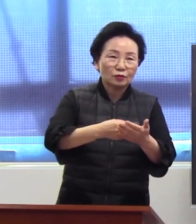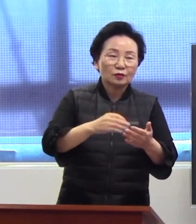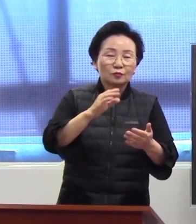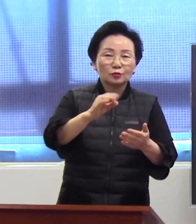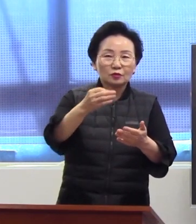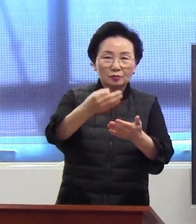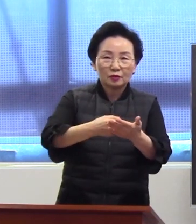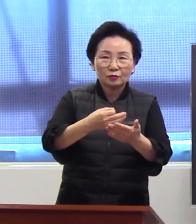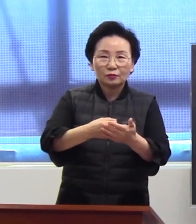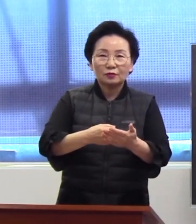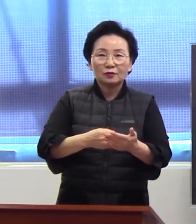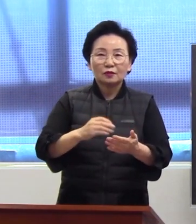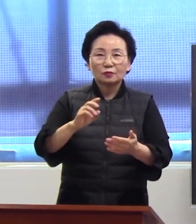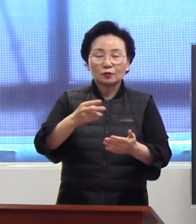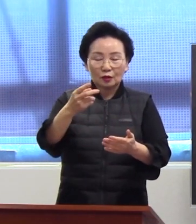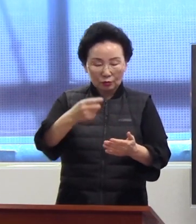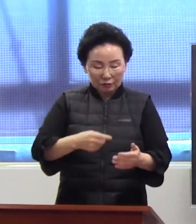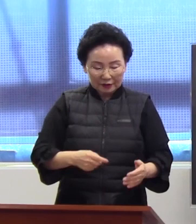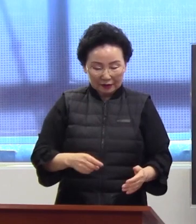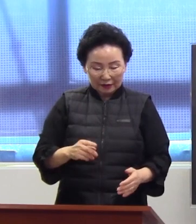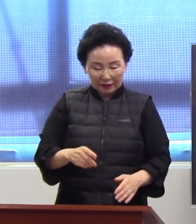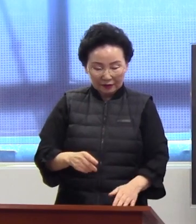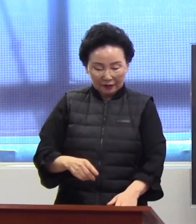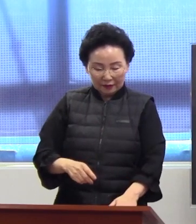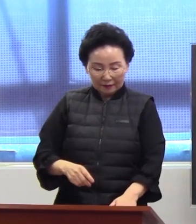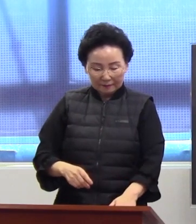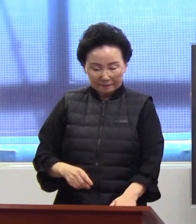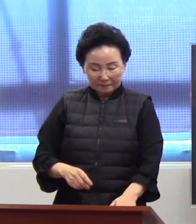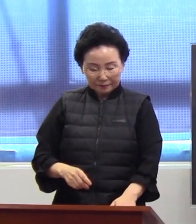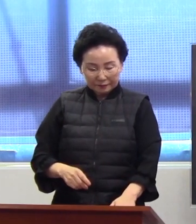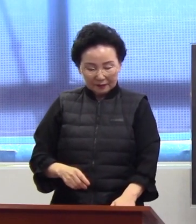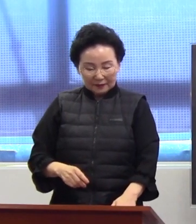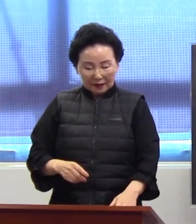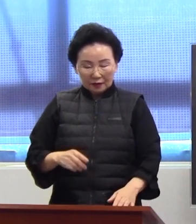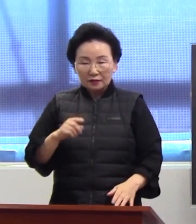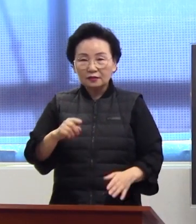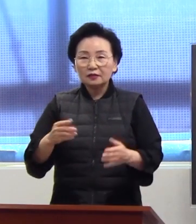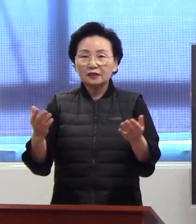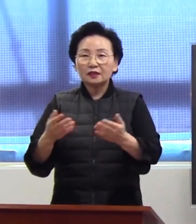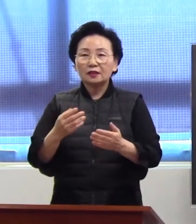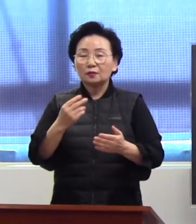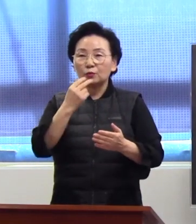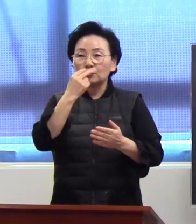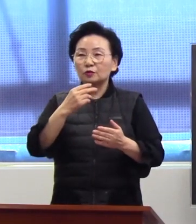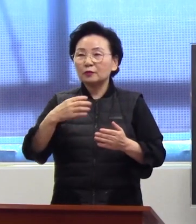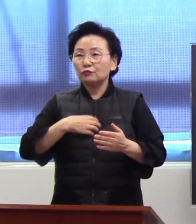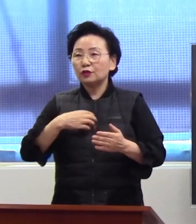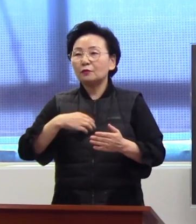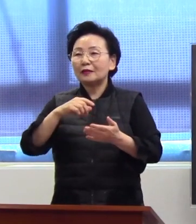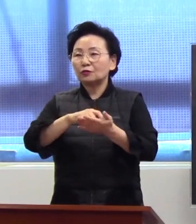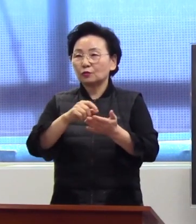벌고 돌아오고 이제 그렇게 했는데 그 일이 목숨이 위험할